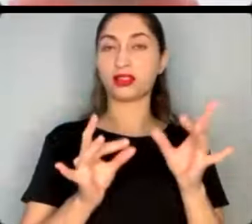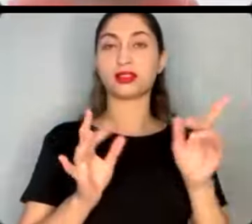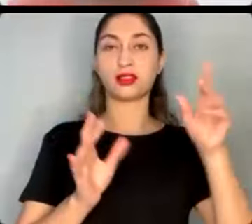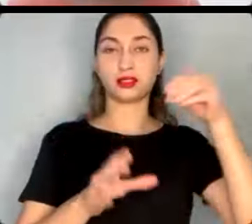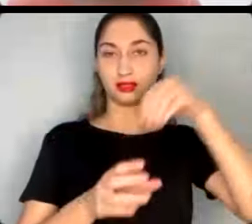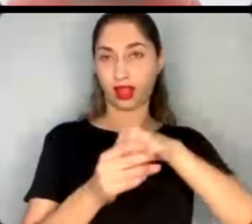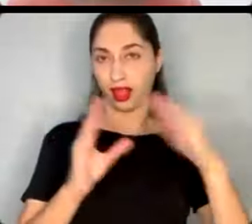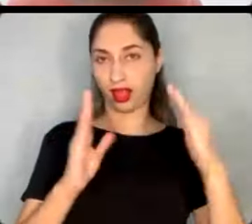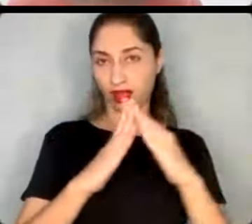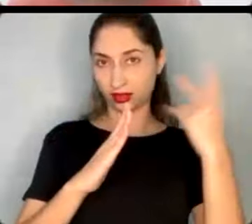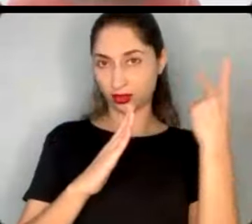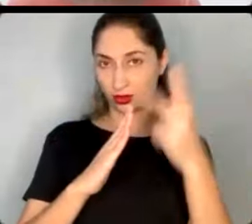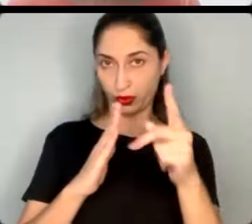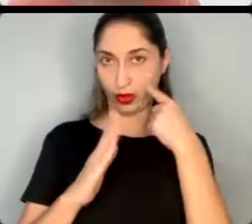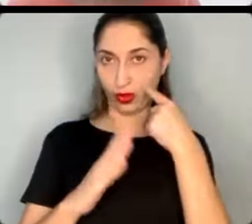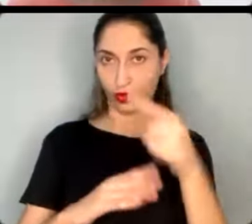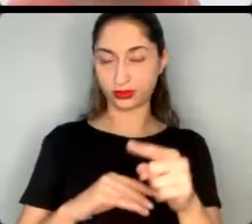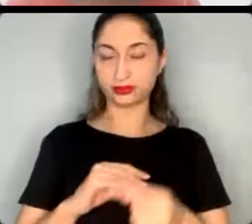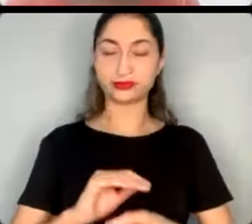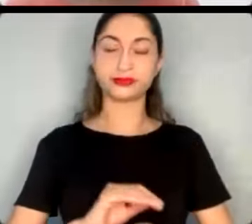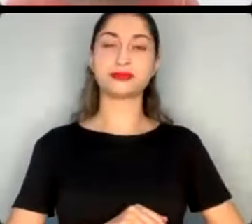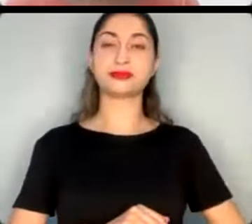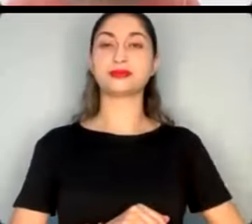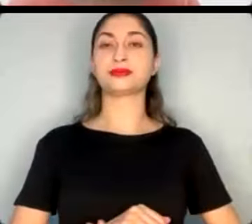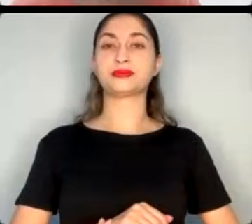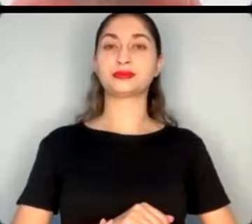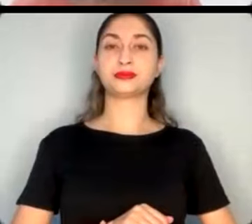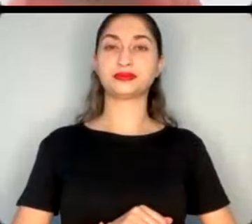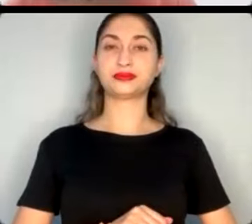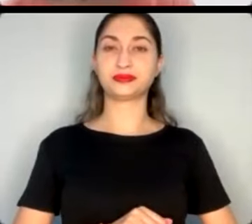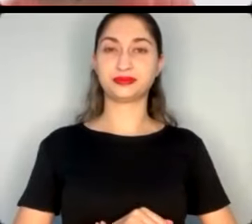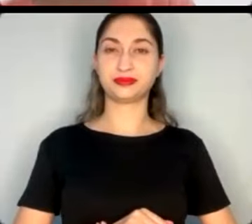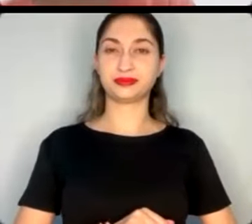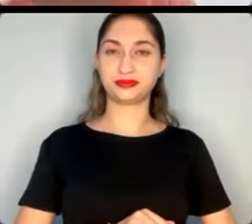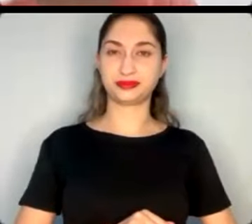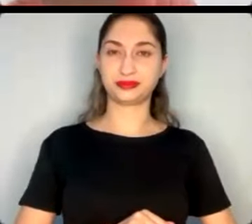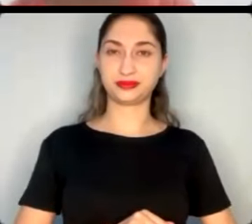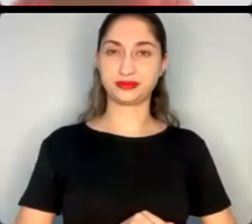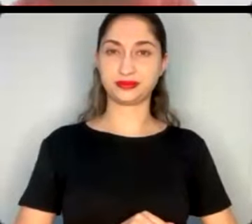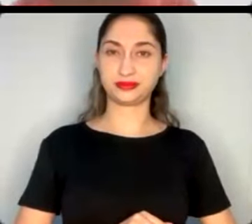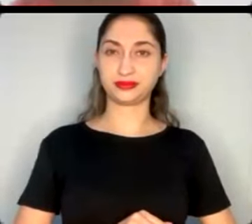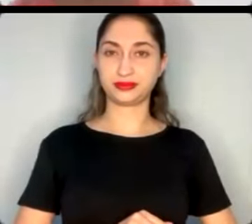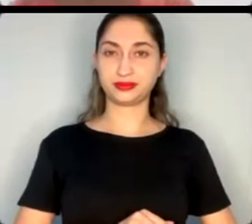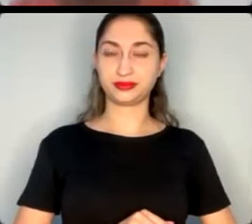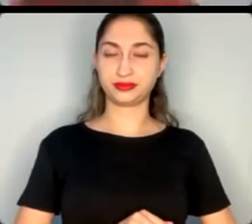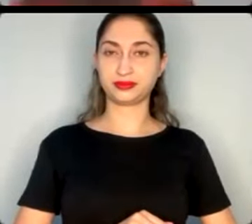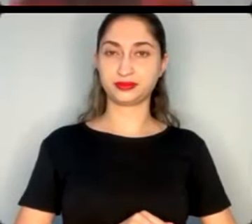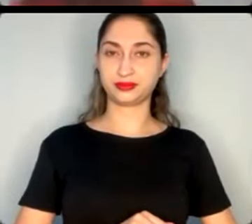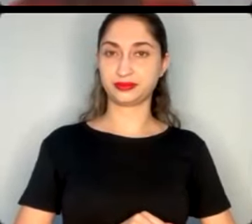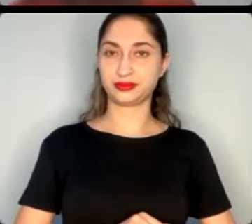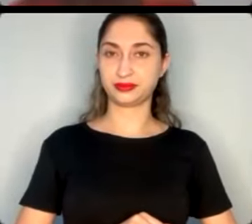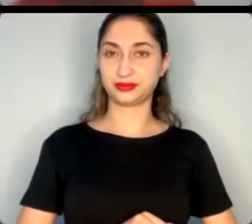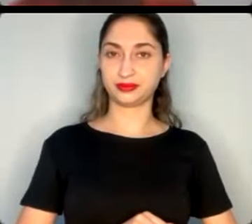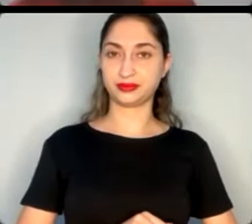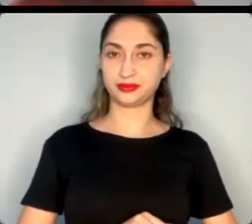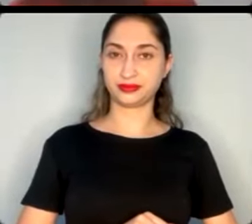pegar aqui, nós vamos observar um ateliê aqui